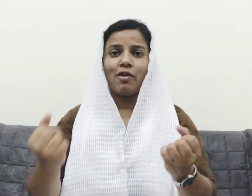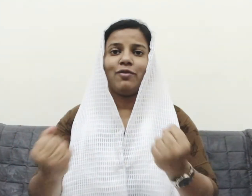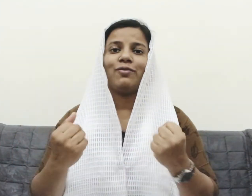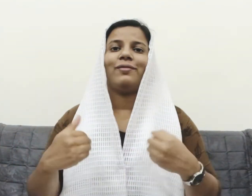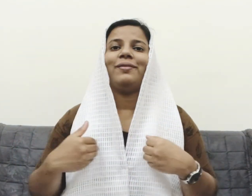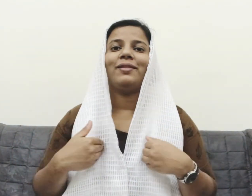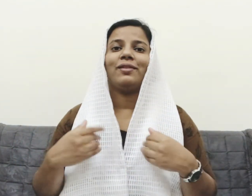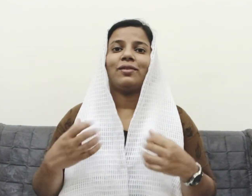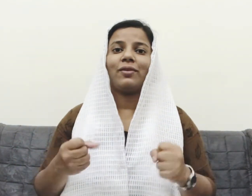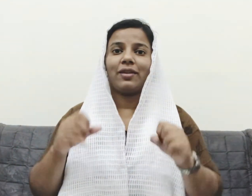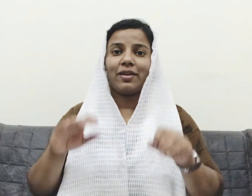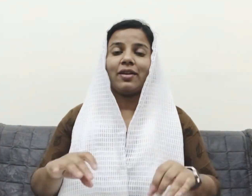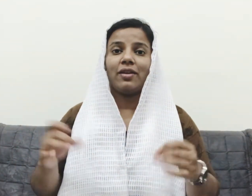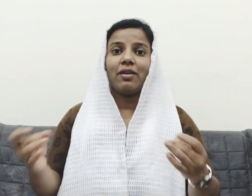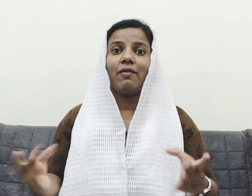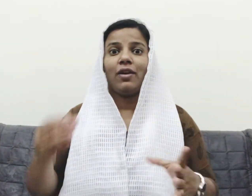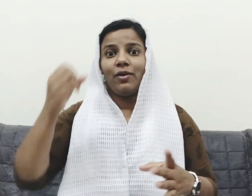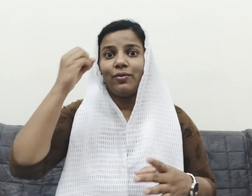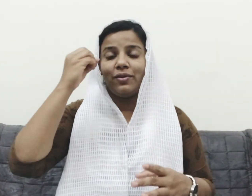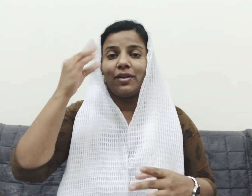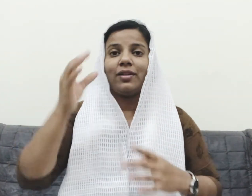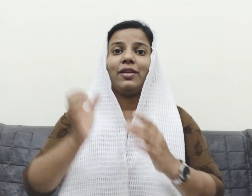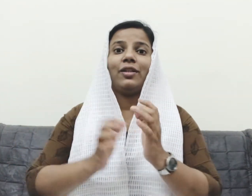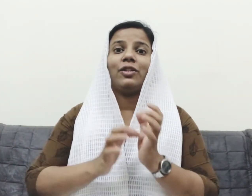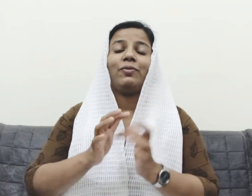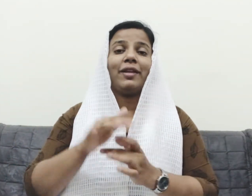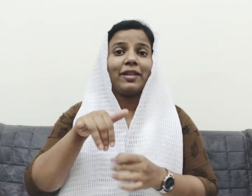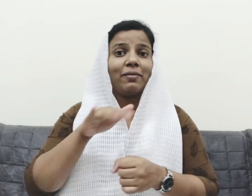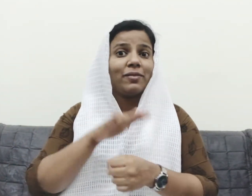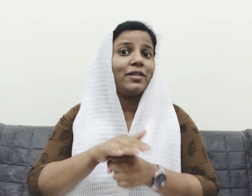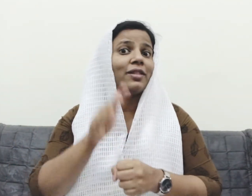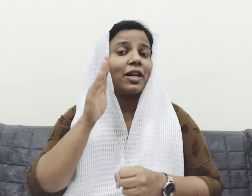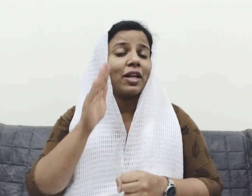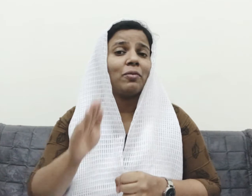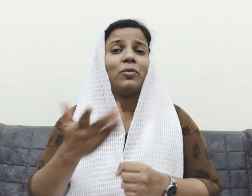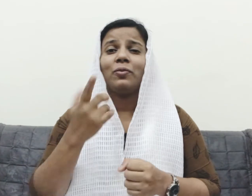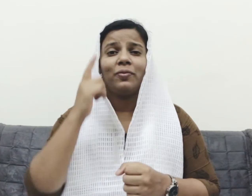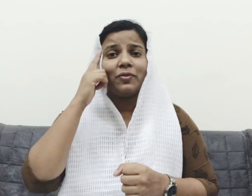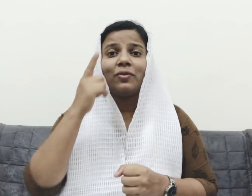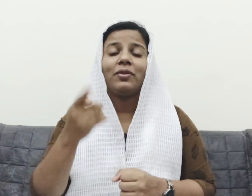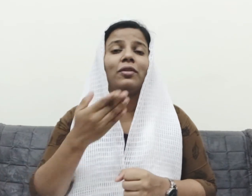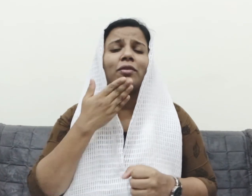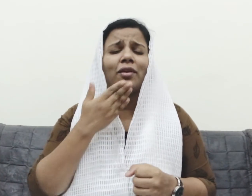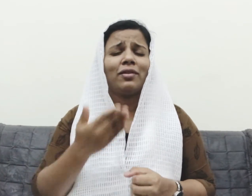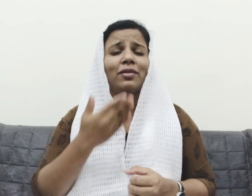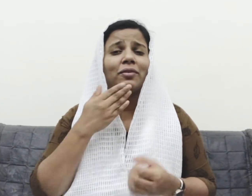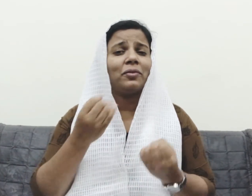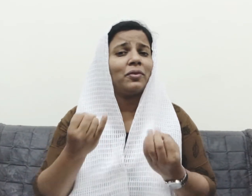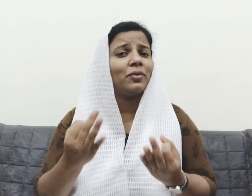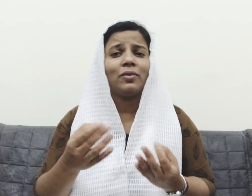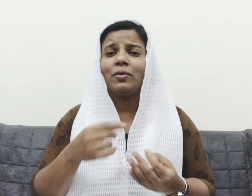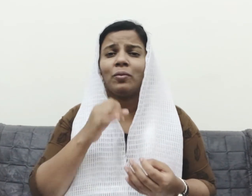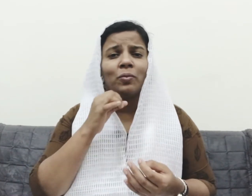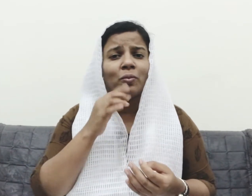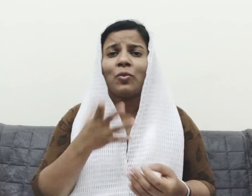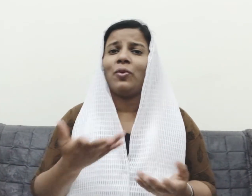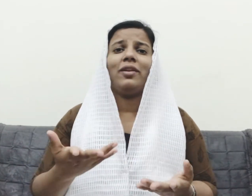ആരോഗ്യത്തോടെ, സൗഖ്യത്തോടെ ഇന്ന് പ്രഭാതത്തിൽ ഉണർന്ന് ഈ ശബ്ദം കേൾക്കുമ്പോൾ പ്രിയപ്പെട്ടവരെ, എത്ര നന്ദി പറഞ്ഞാലോക്കും, എത്ര സ്തോത്രം പറഞ്ഞാലോക്കും,